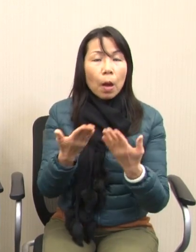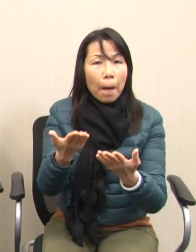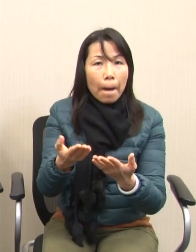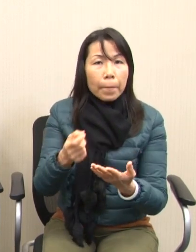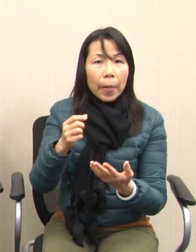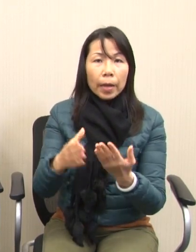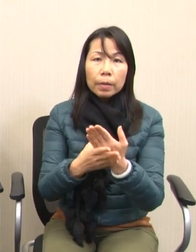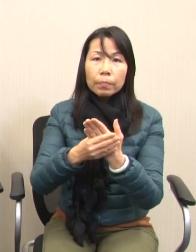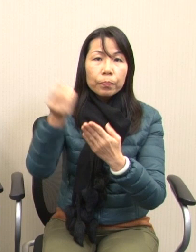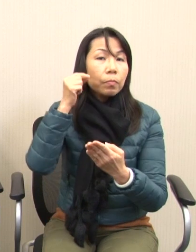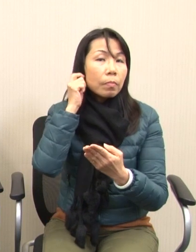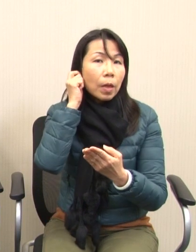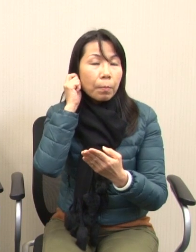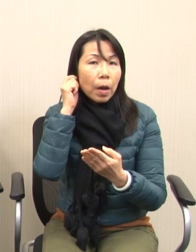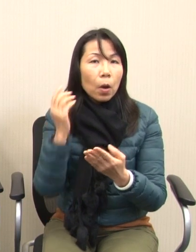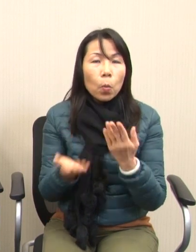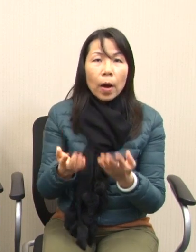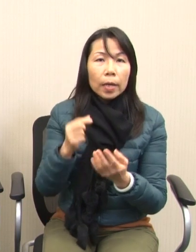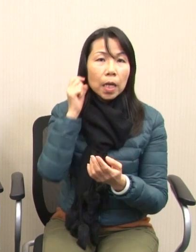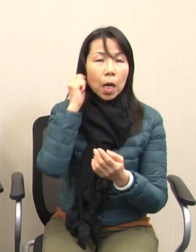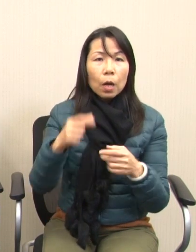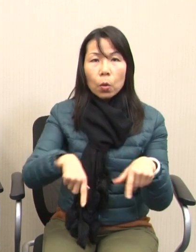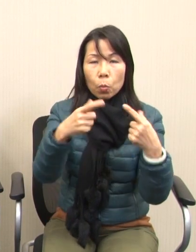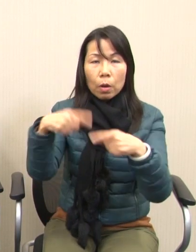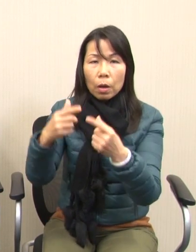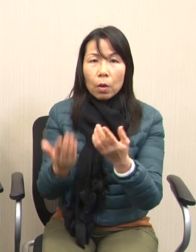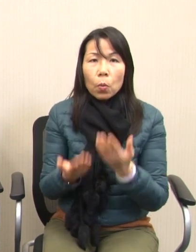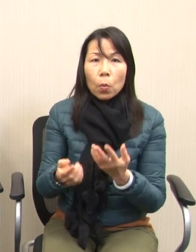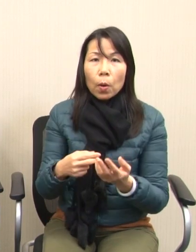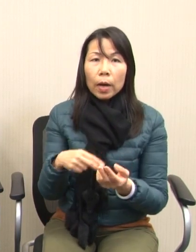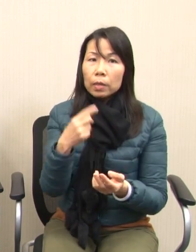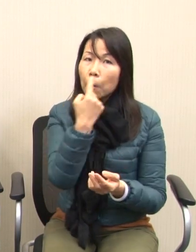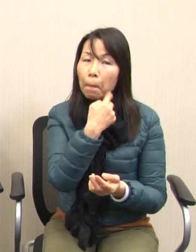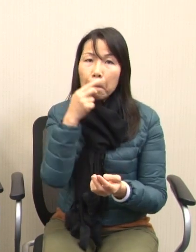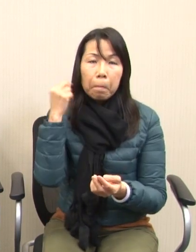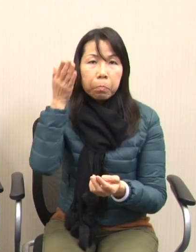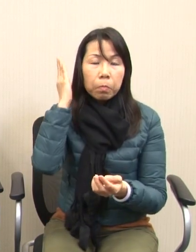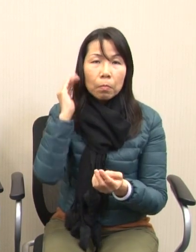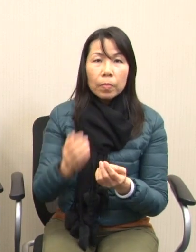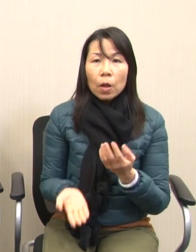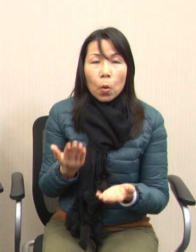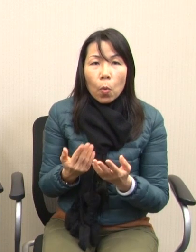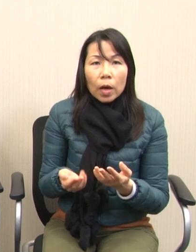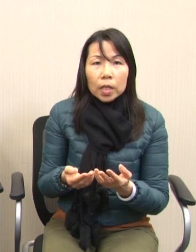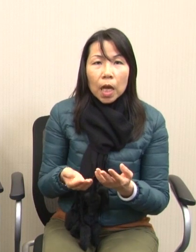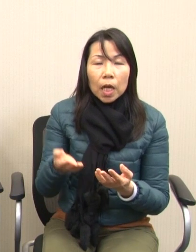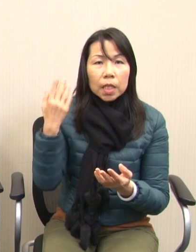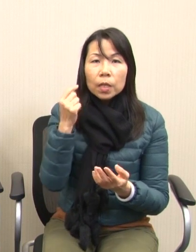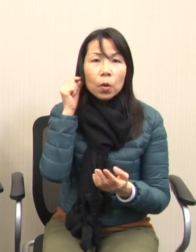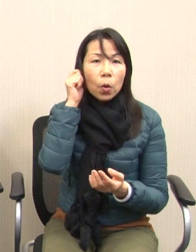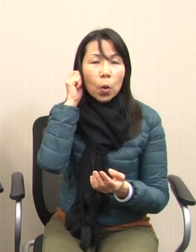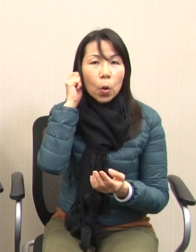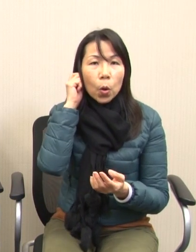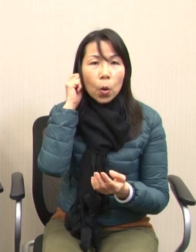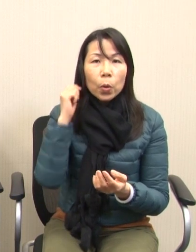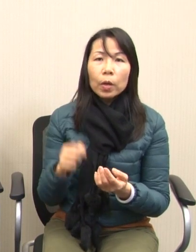給林鄭月娥、給一個曾俊華，或者甚至可能有人說會不會陳馮富珍又玩一份、